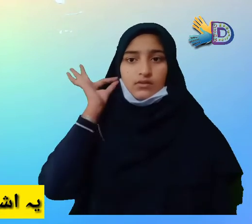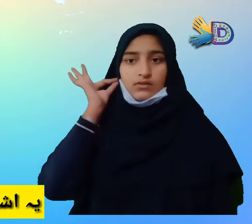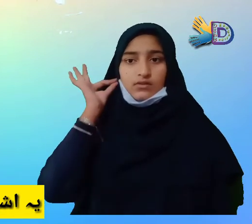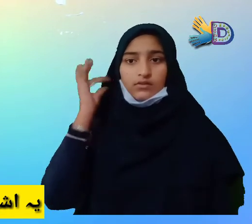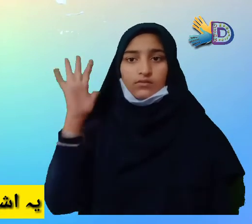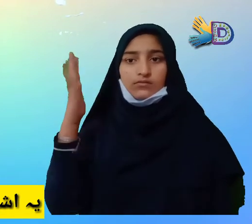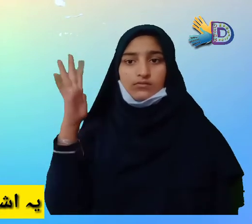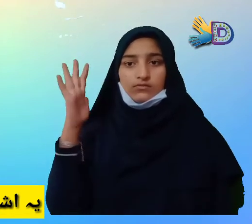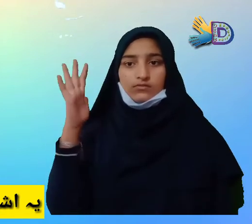सोने